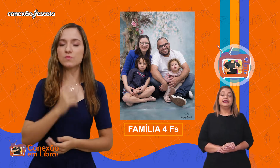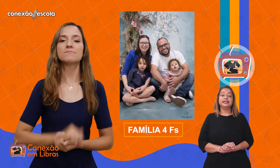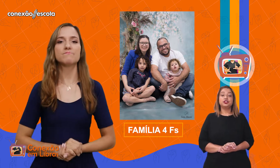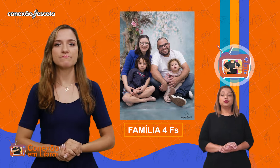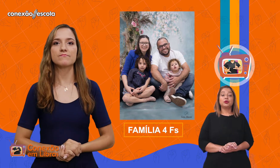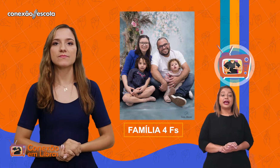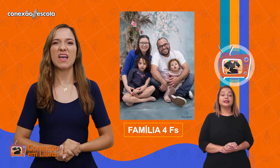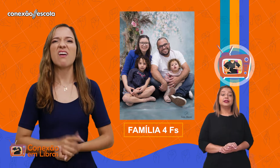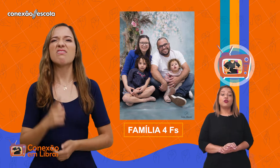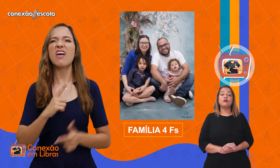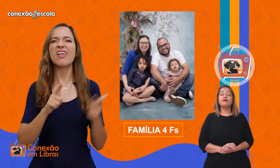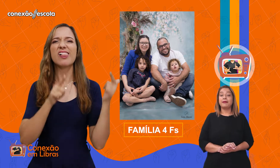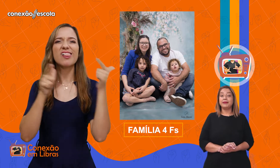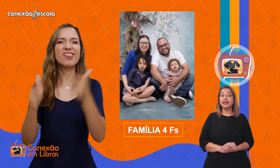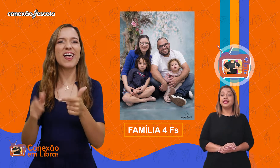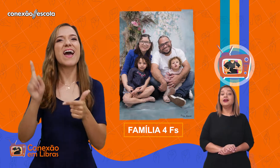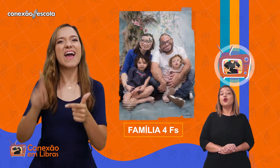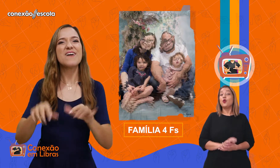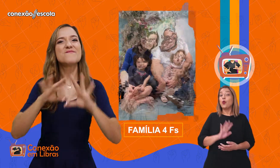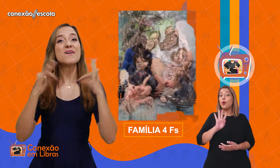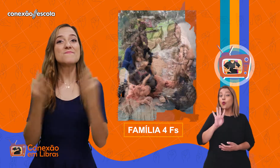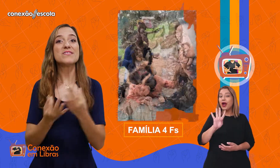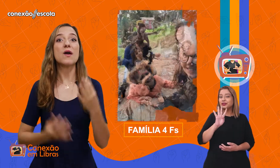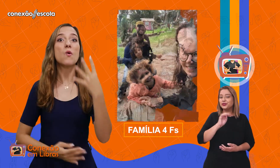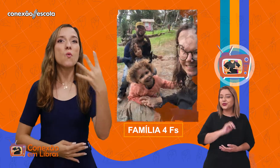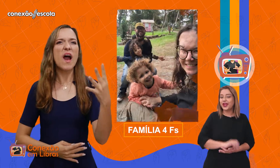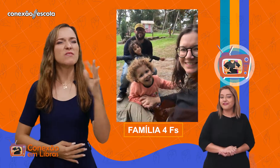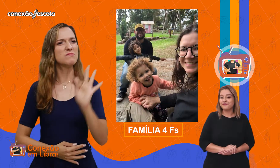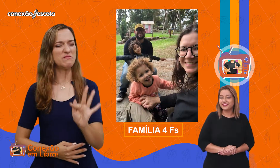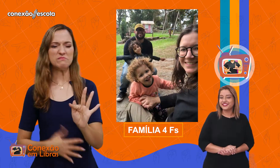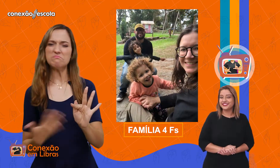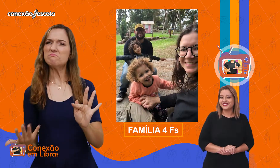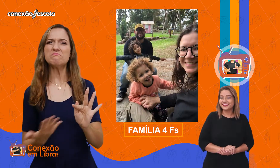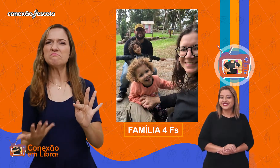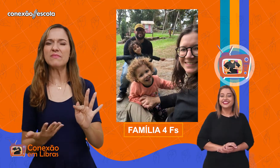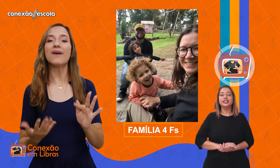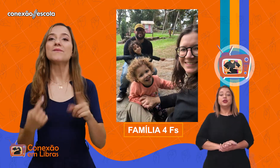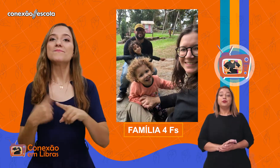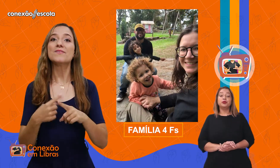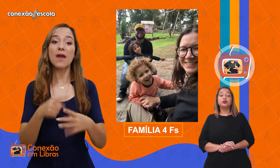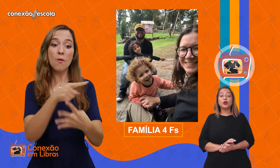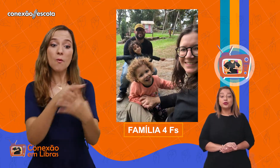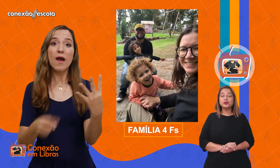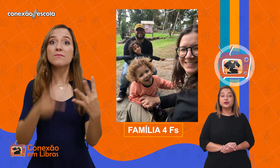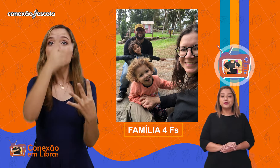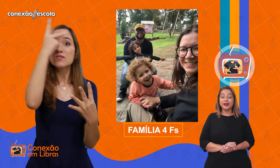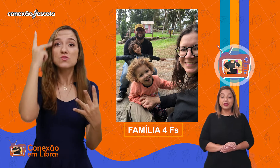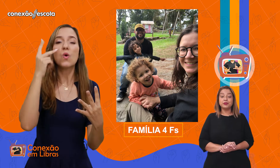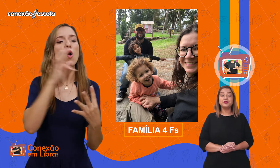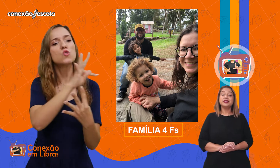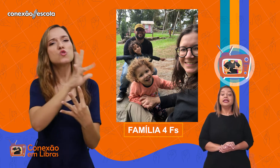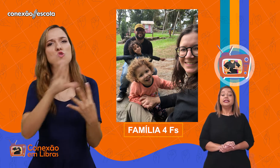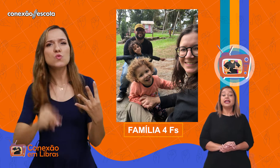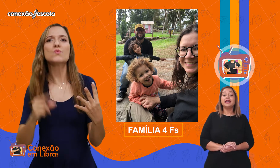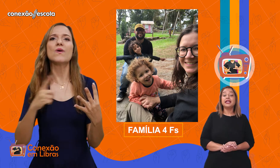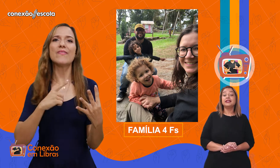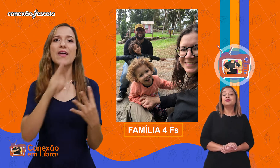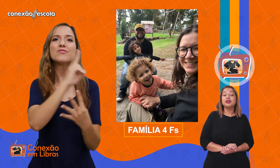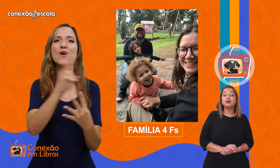intitulada como Família 4Fs, por todos os membros terem seus